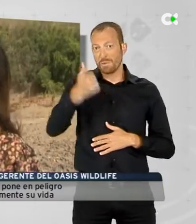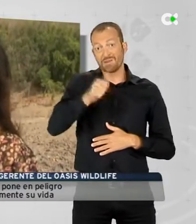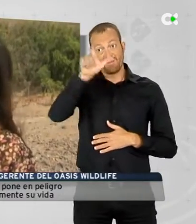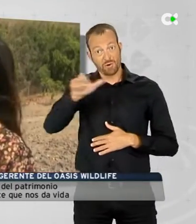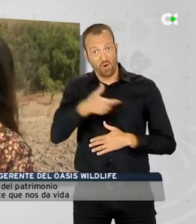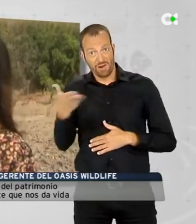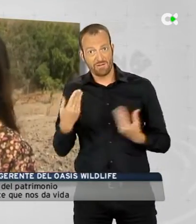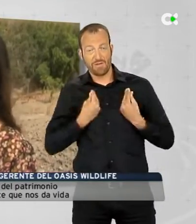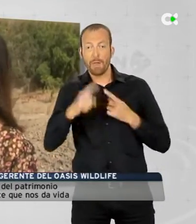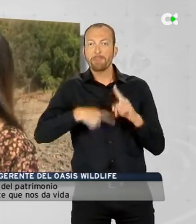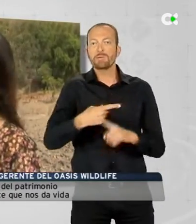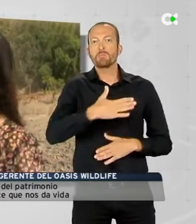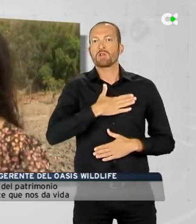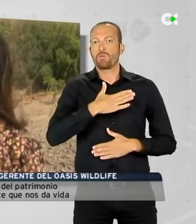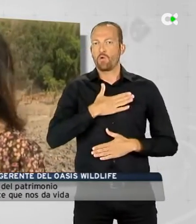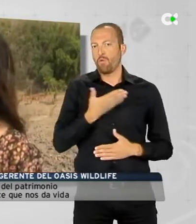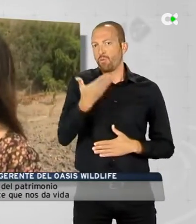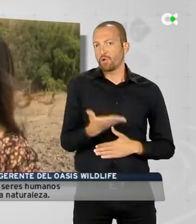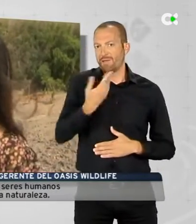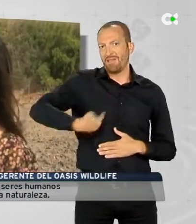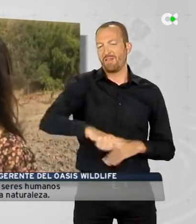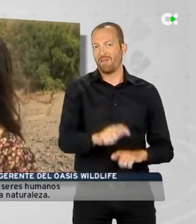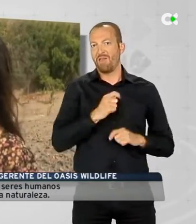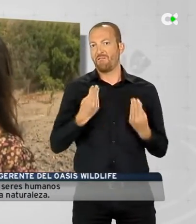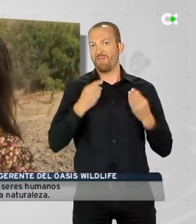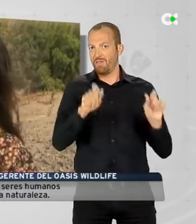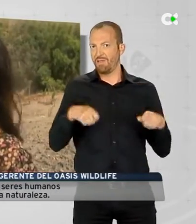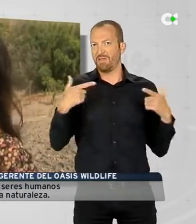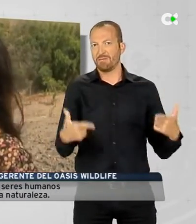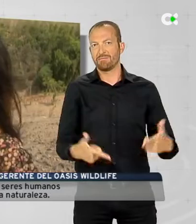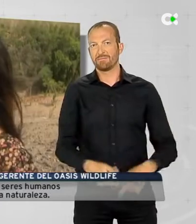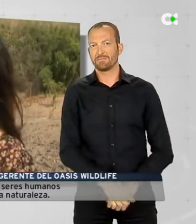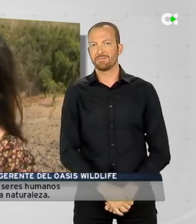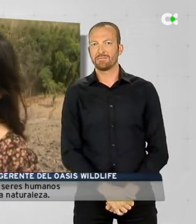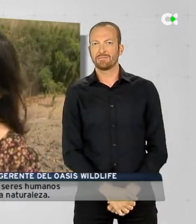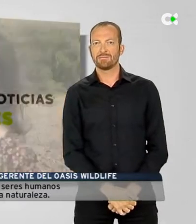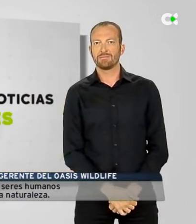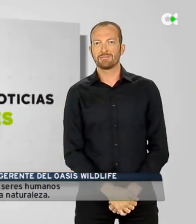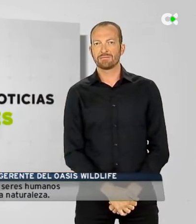vida y luego la del patrimonio tan importante que nos da la vida a todos los seres humanos, que es la naturaleza.